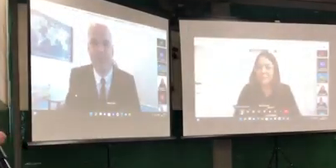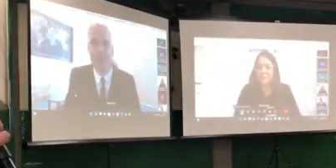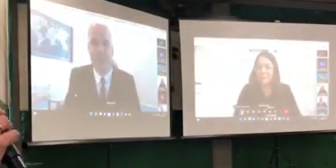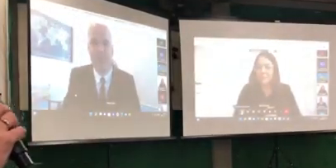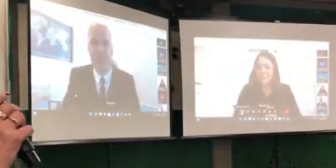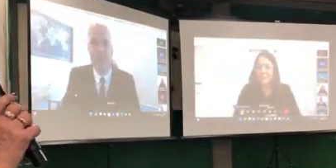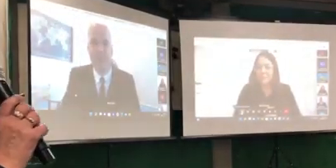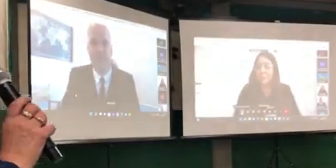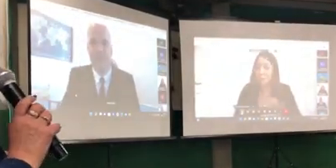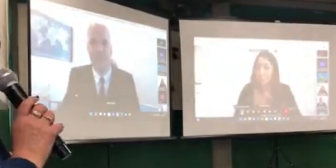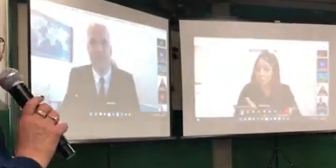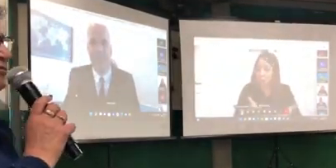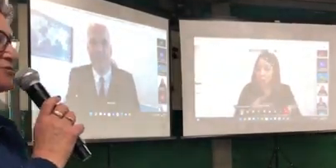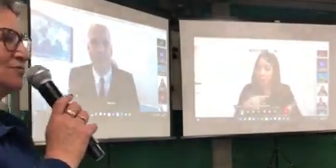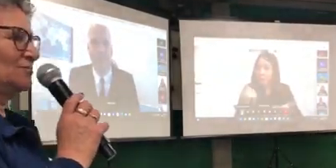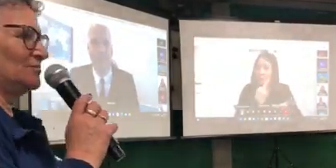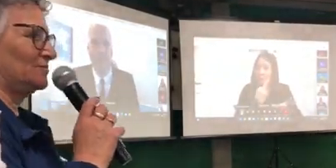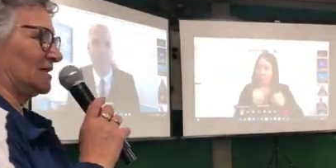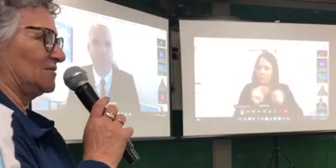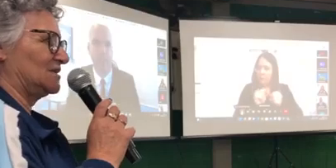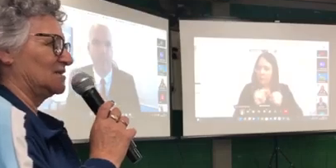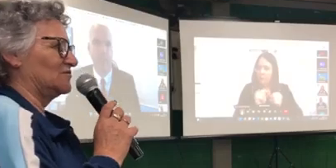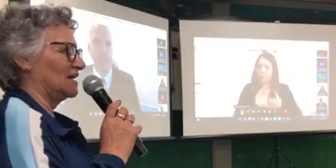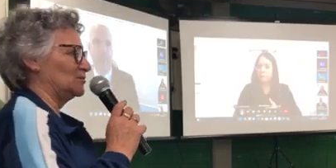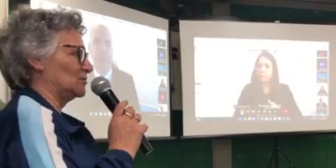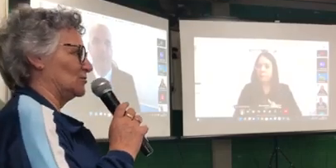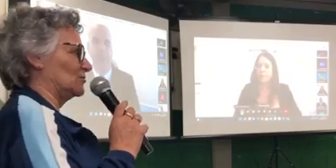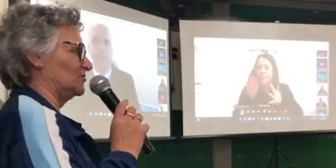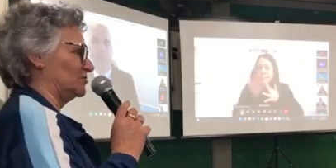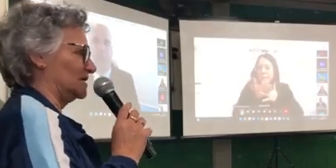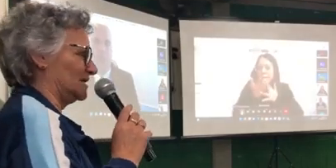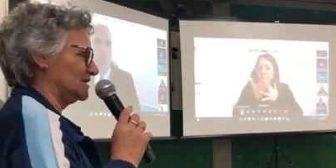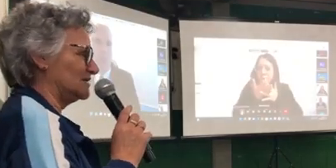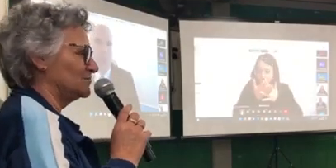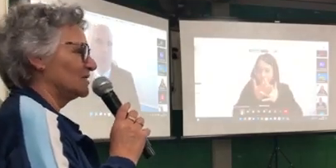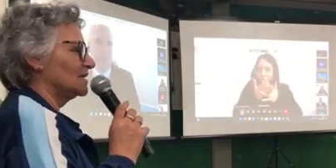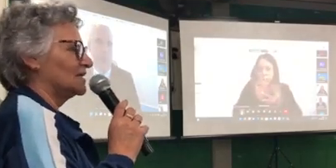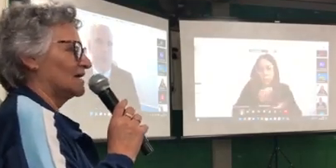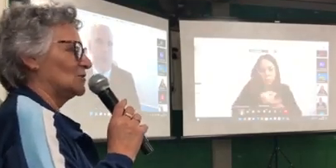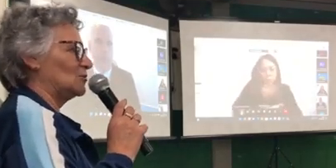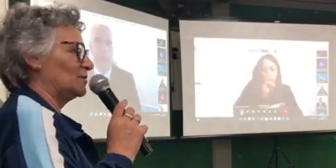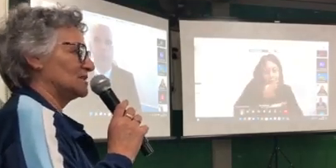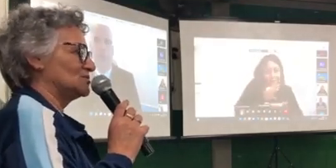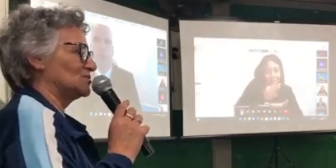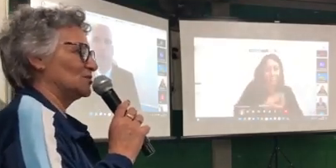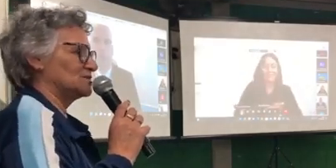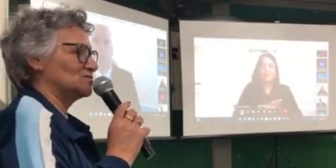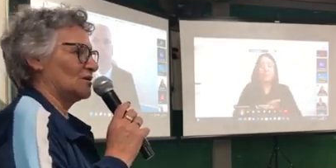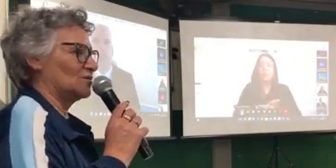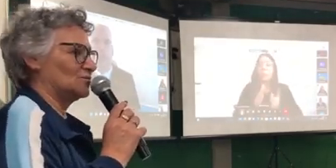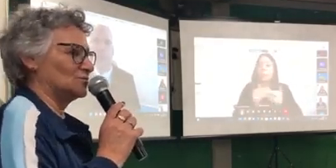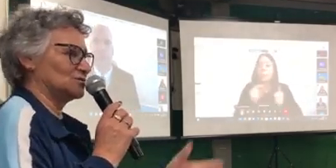Agora, pessoal, nós vamos fazer um pequeno intervalo para o coffee break. Tá? Eu peço que o pessoal,